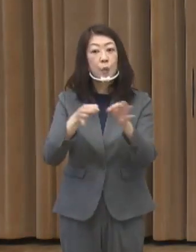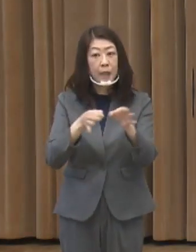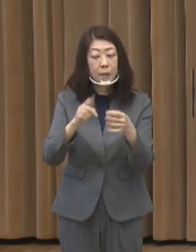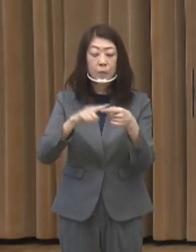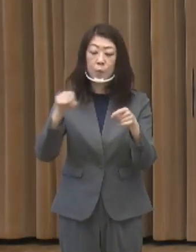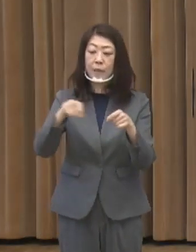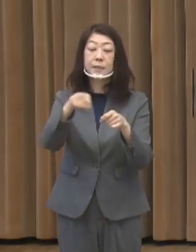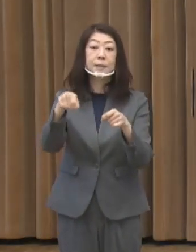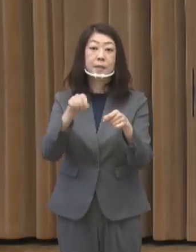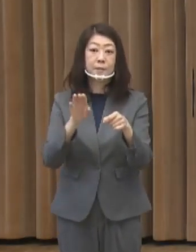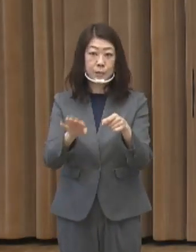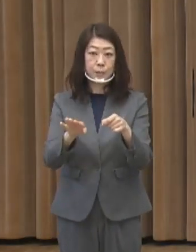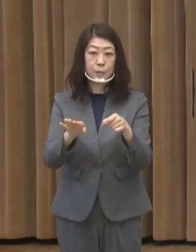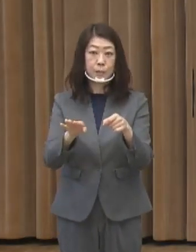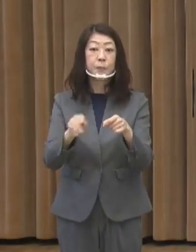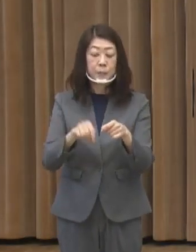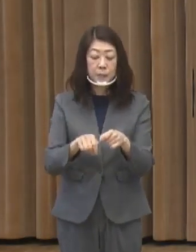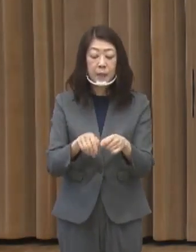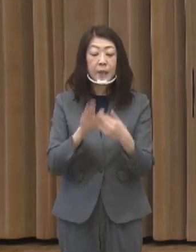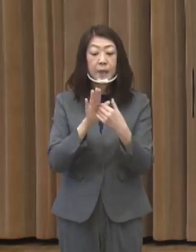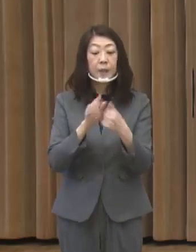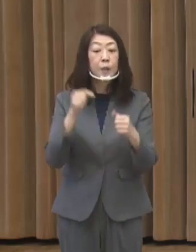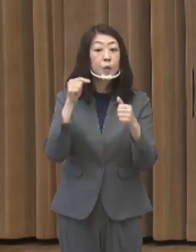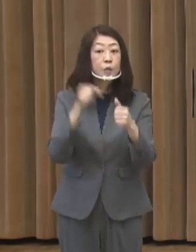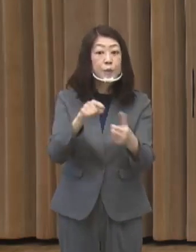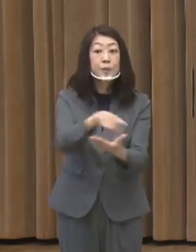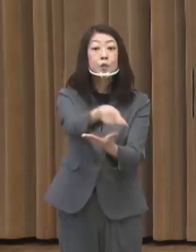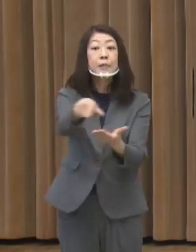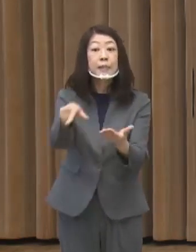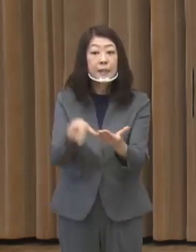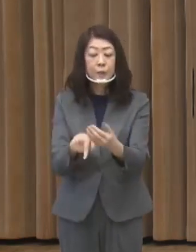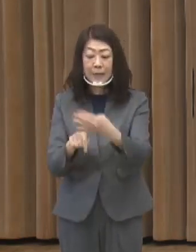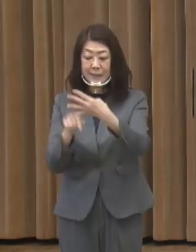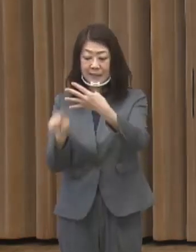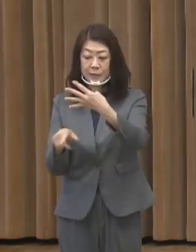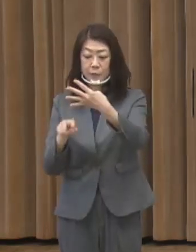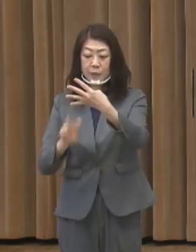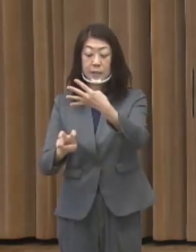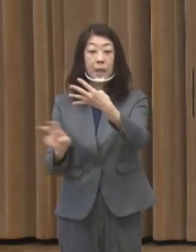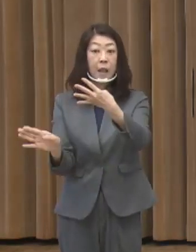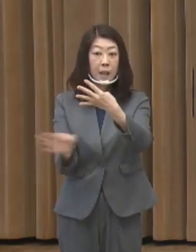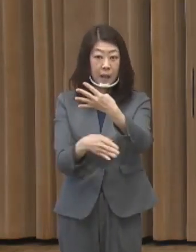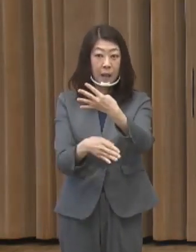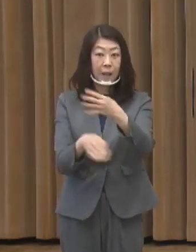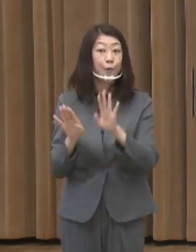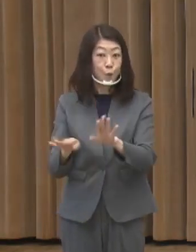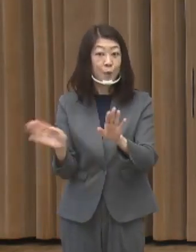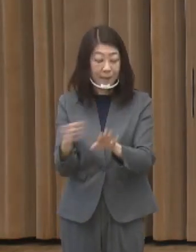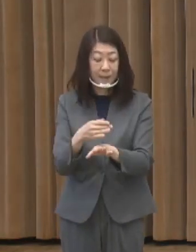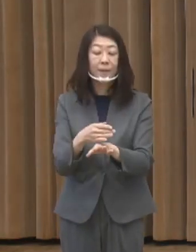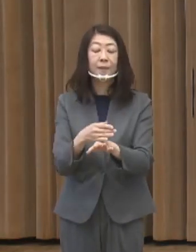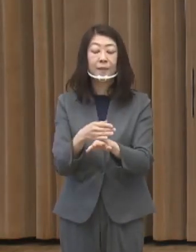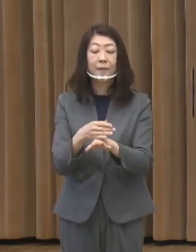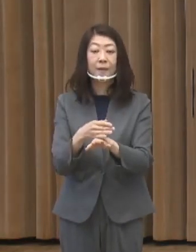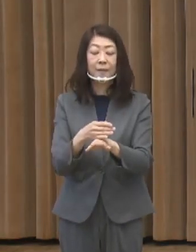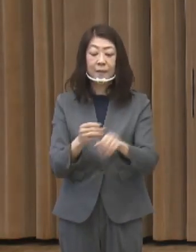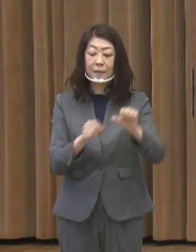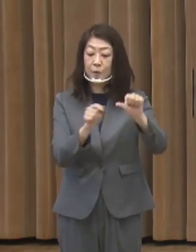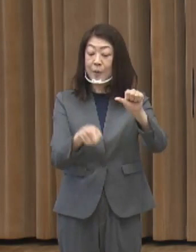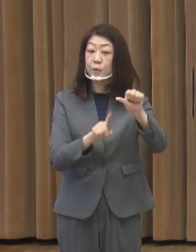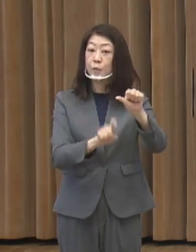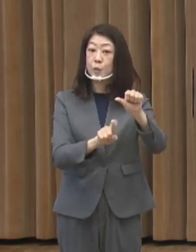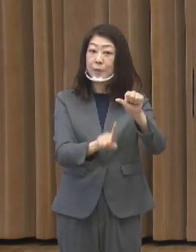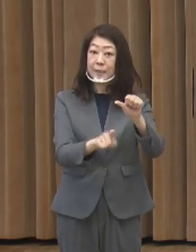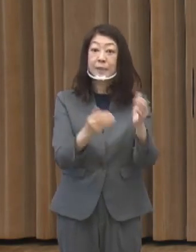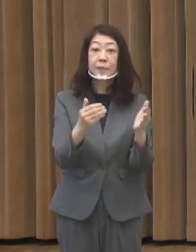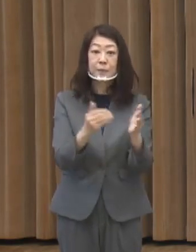措置区域は要請期間を4月20日から、本日です、4月20日から5月11